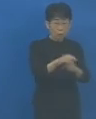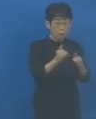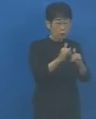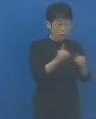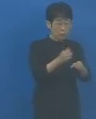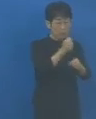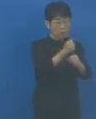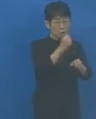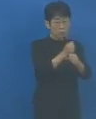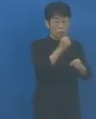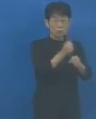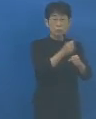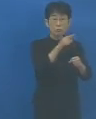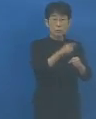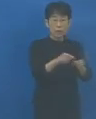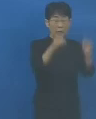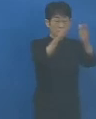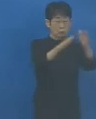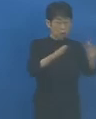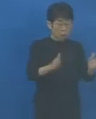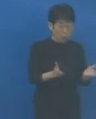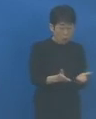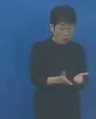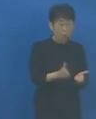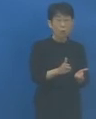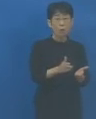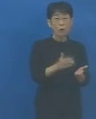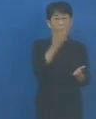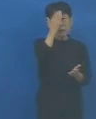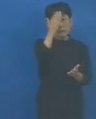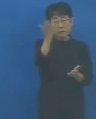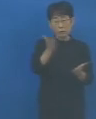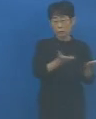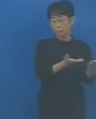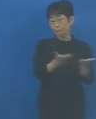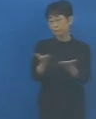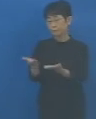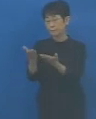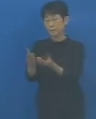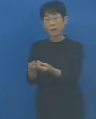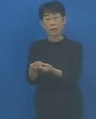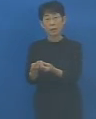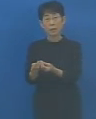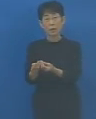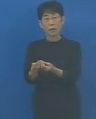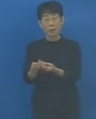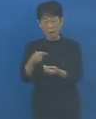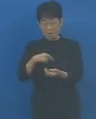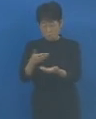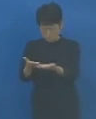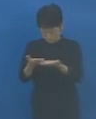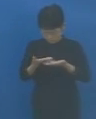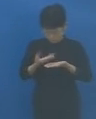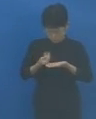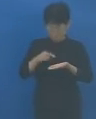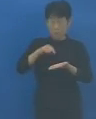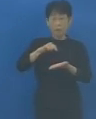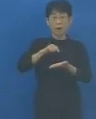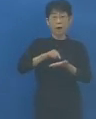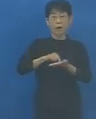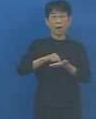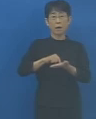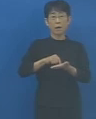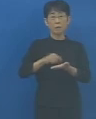ました。でこの、壺をですね、私どもの方でもやはりハンセン病の反省という